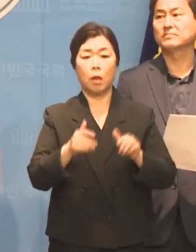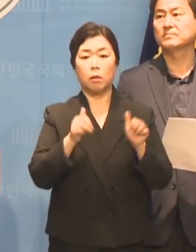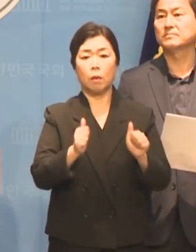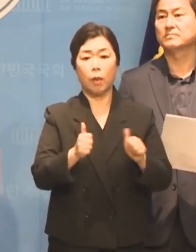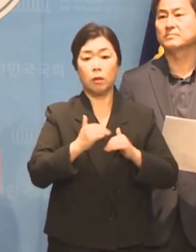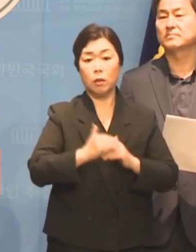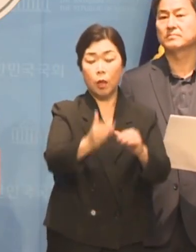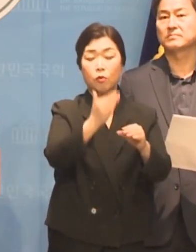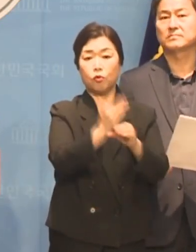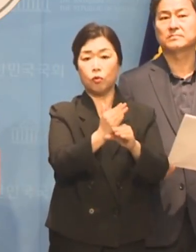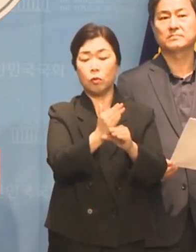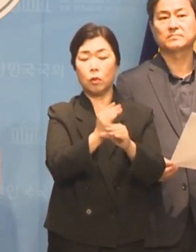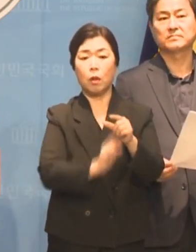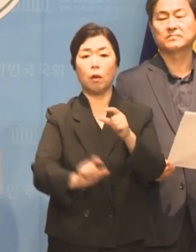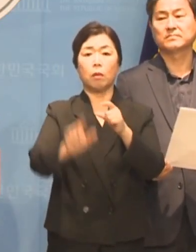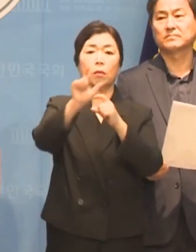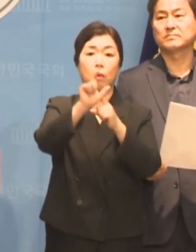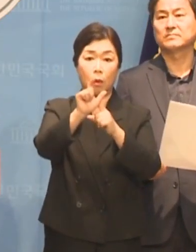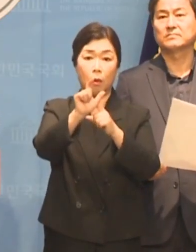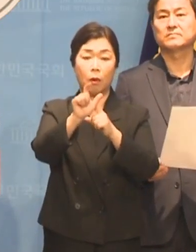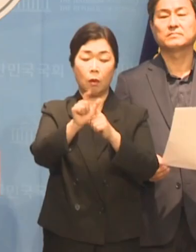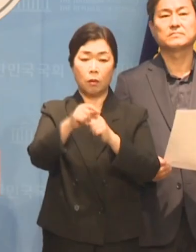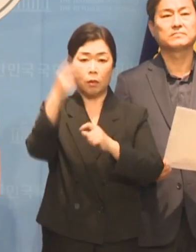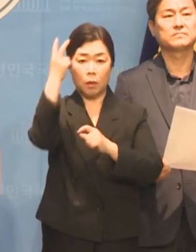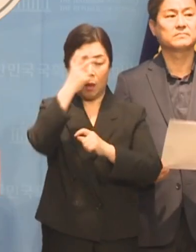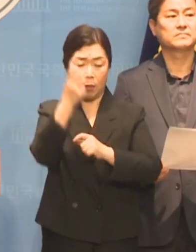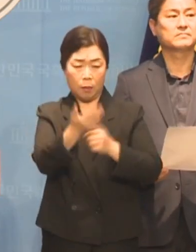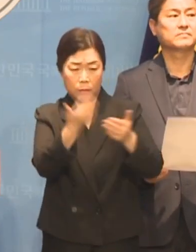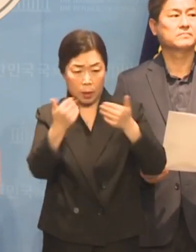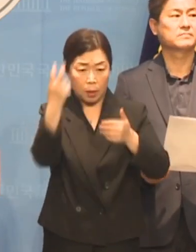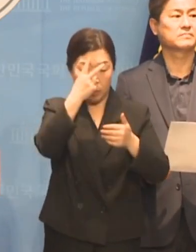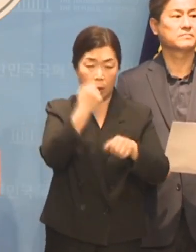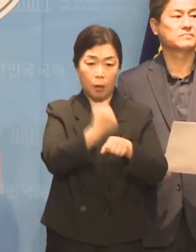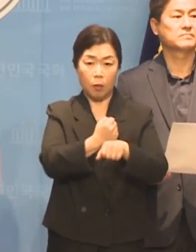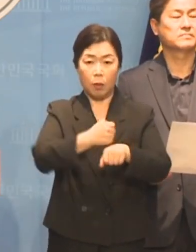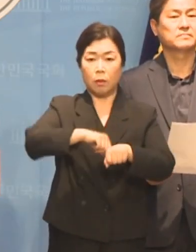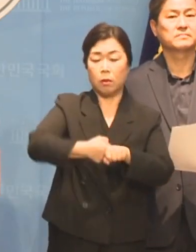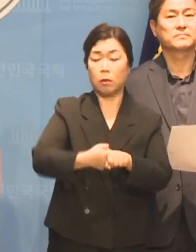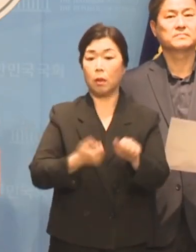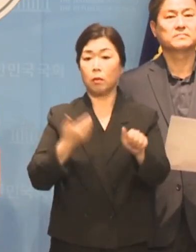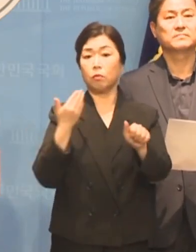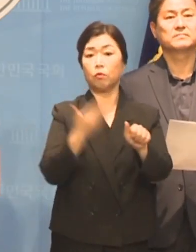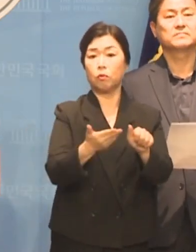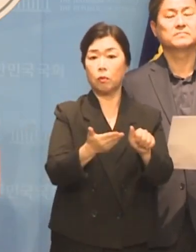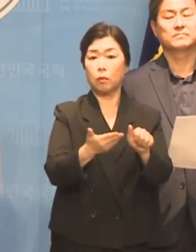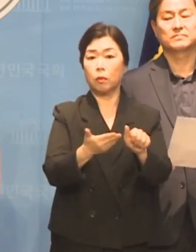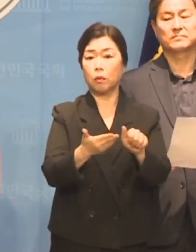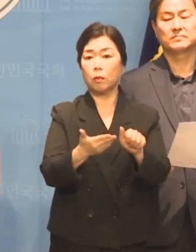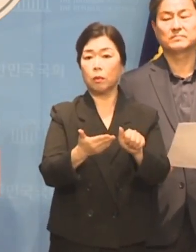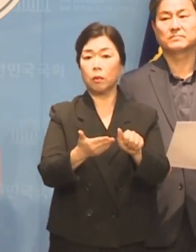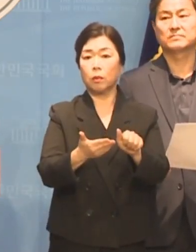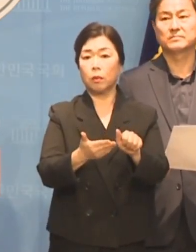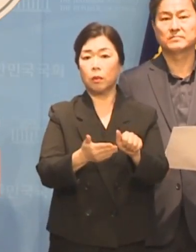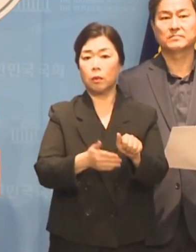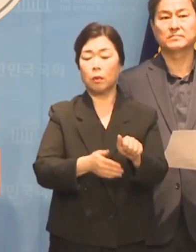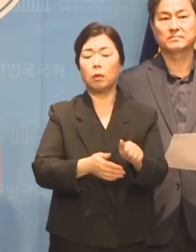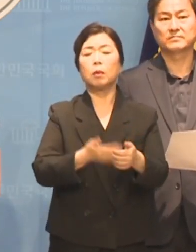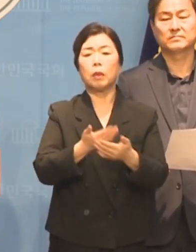가운데 또다시 감사를 통해서 징계 조치를 요청을 하였습니다.